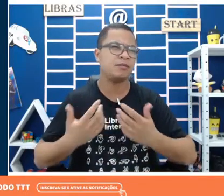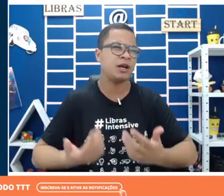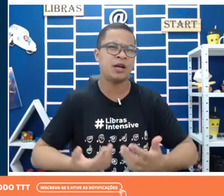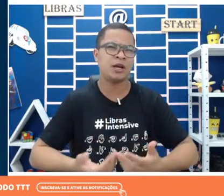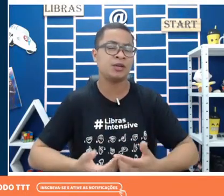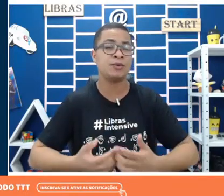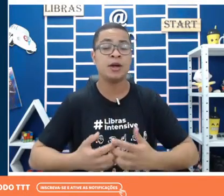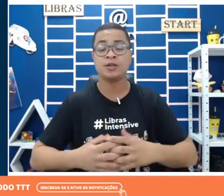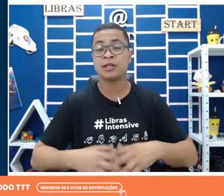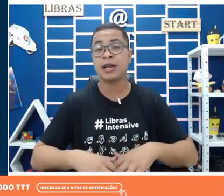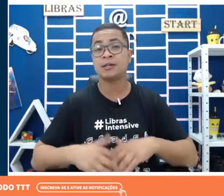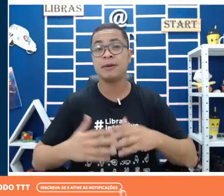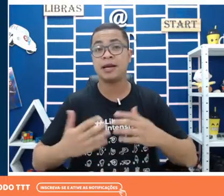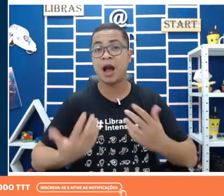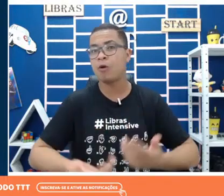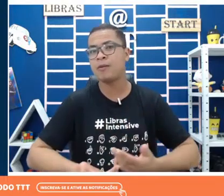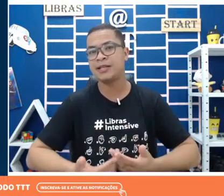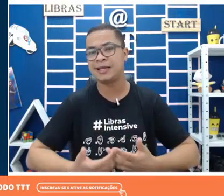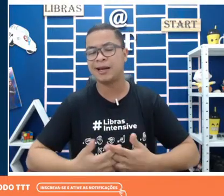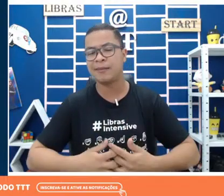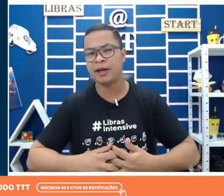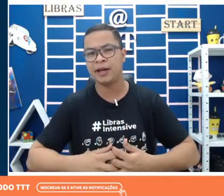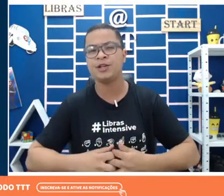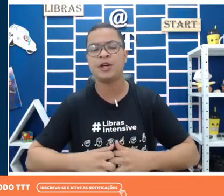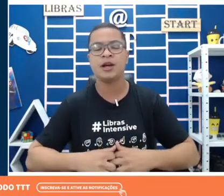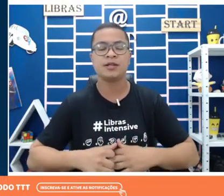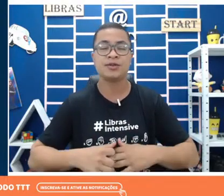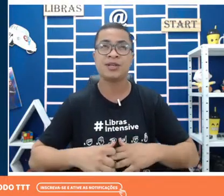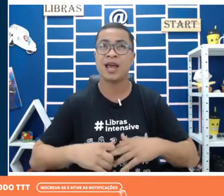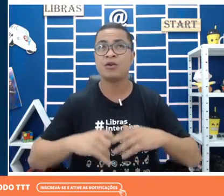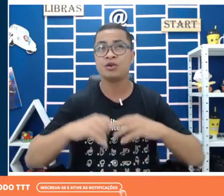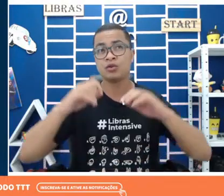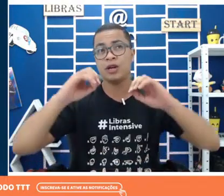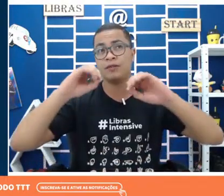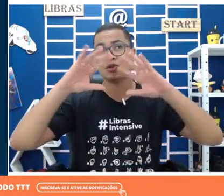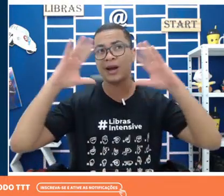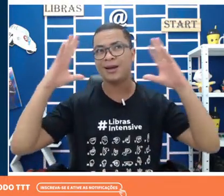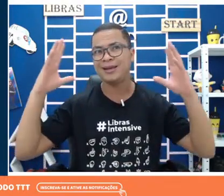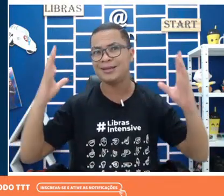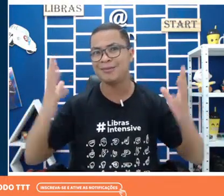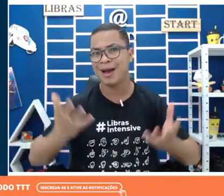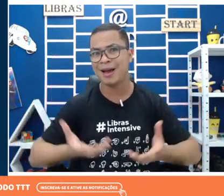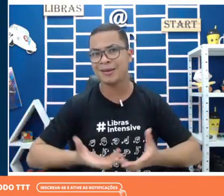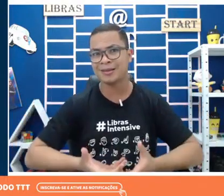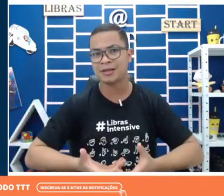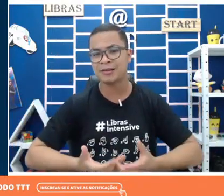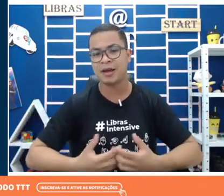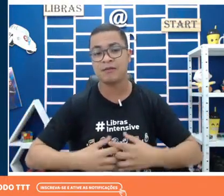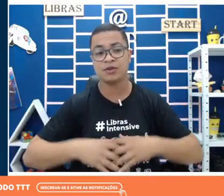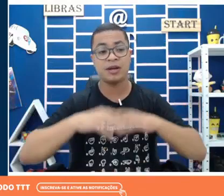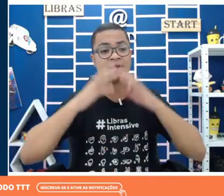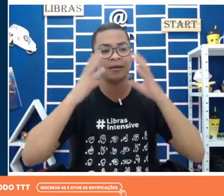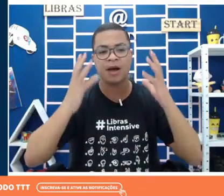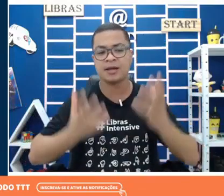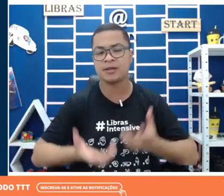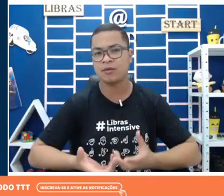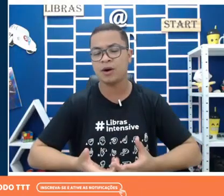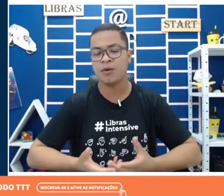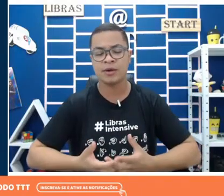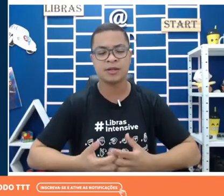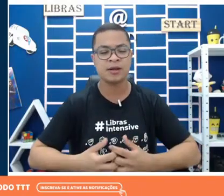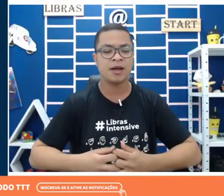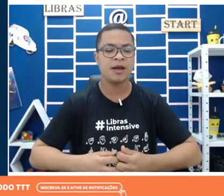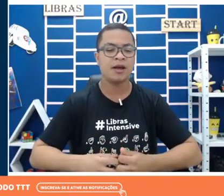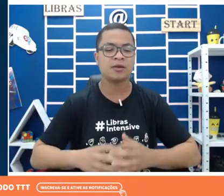mais sentimento, se você quer explicar algo mais detalhadamente, se você quer que o surdo ele visualiza mais a cena, visualiza mais